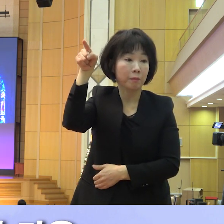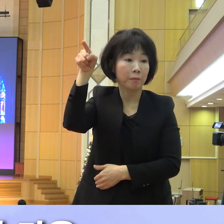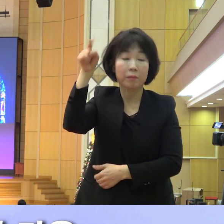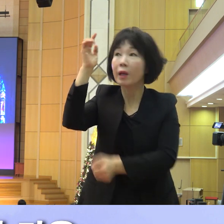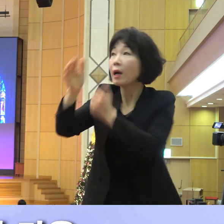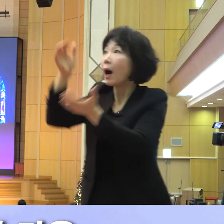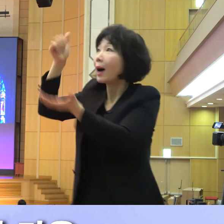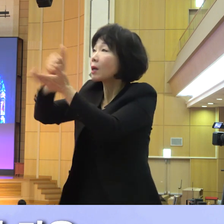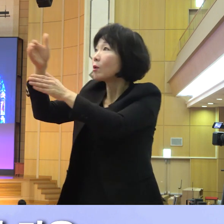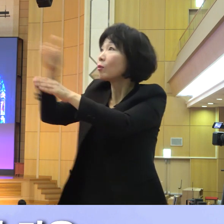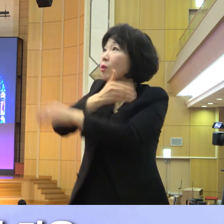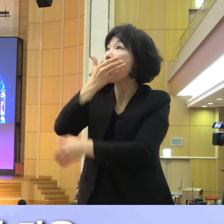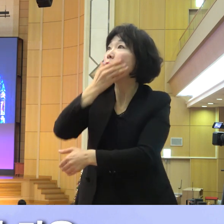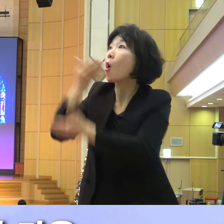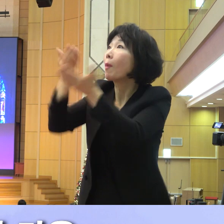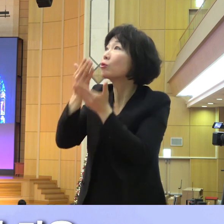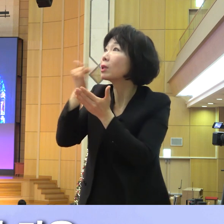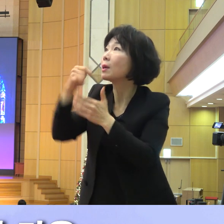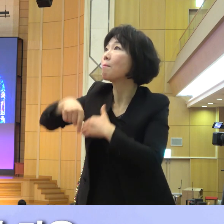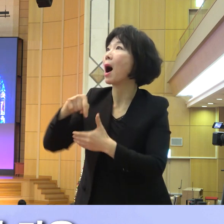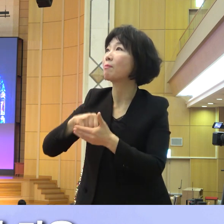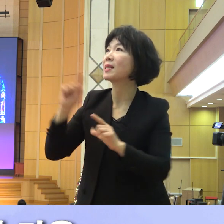하나님으로부터 축복받을 수 있는 마음,